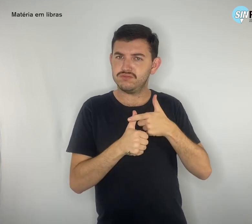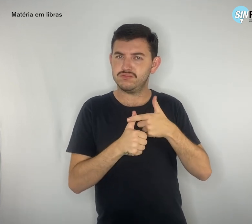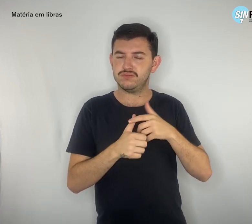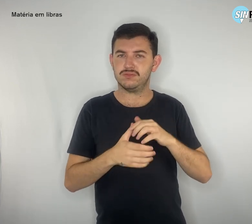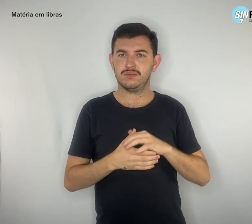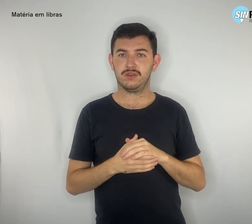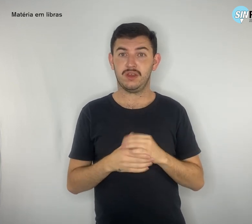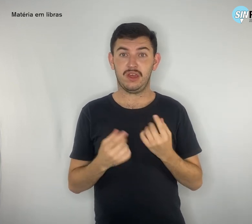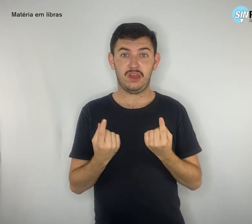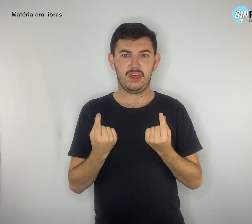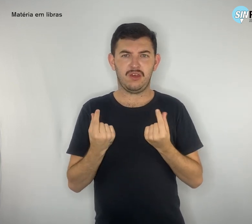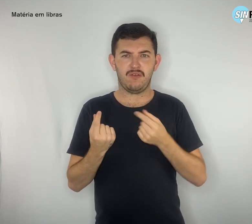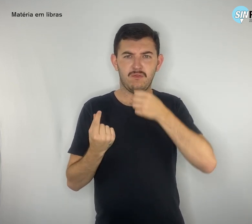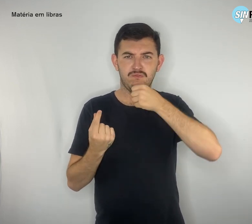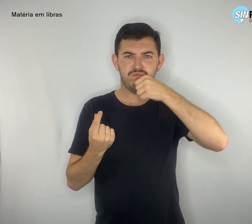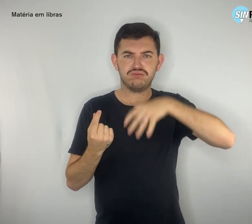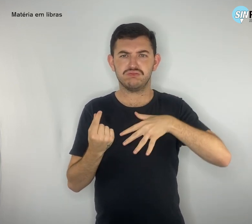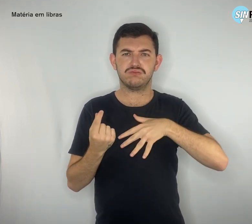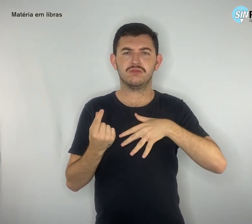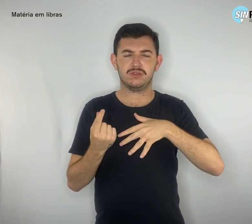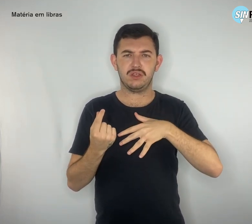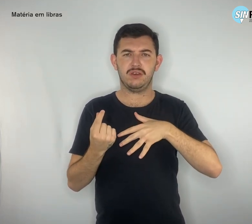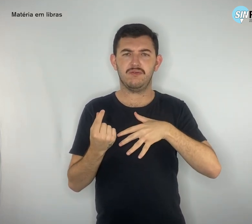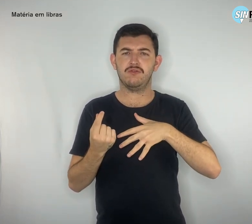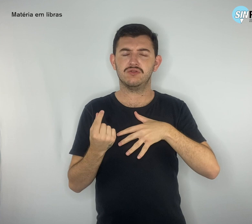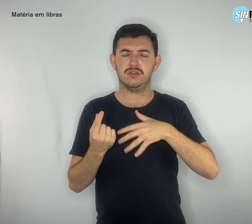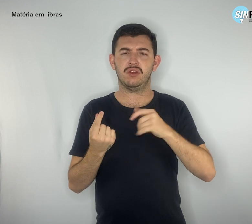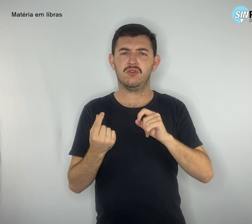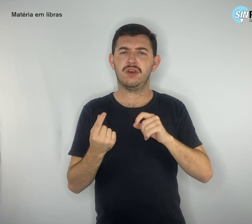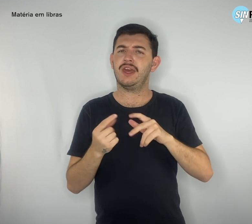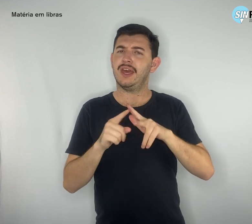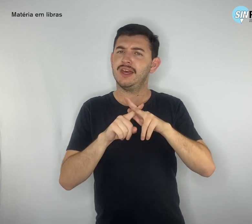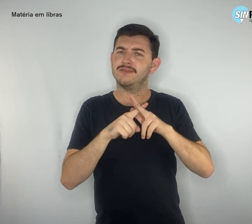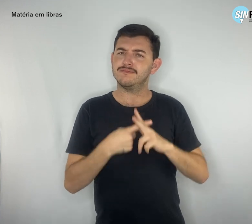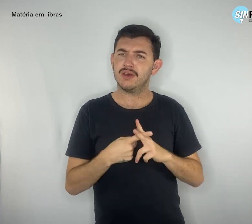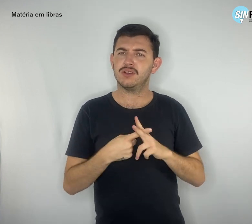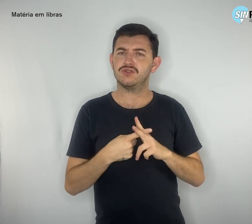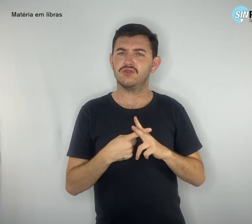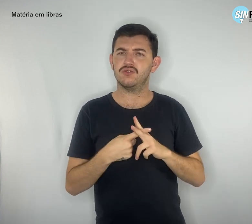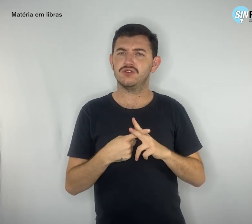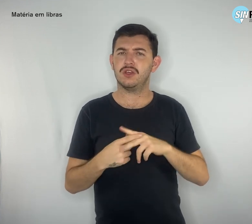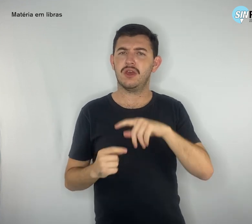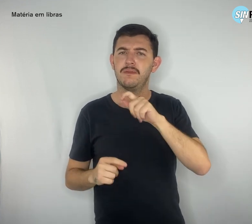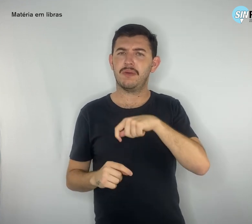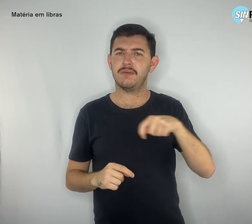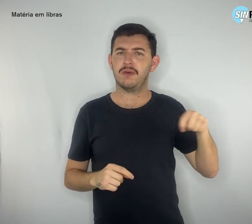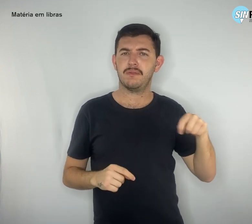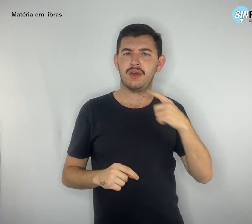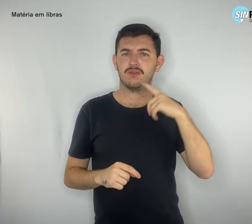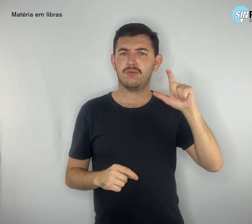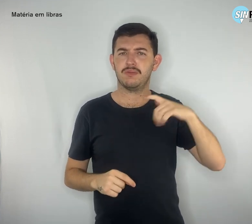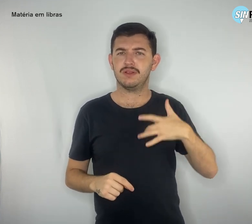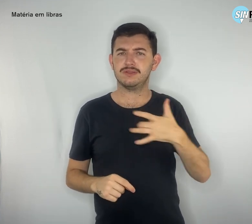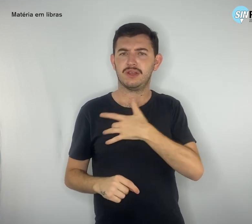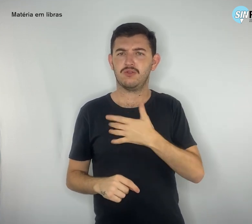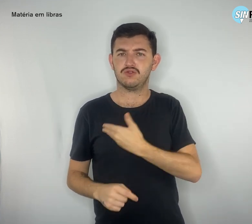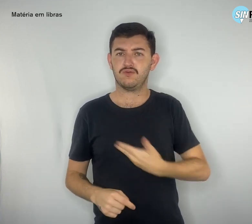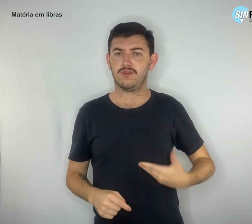programados para serem aplicados sobre as mensalidades do GDF saúde a partir deste mês de